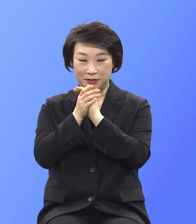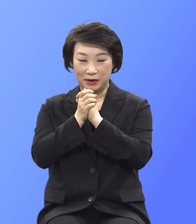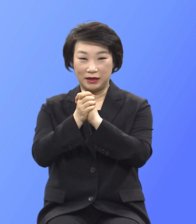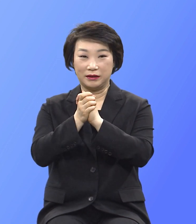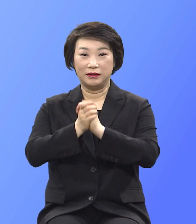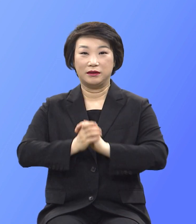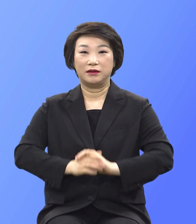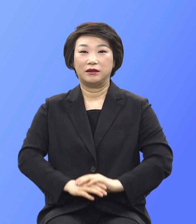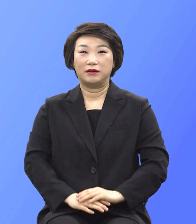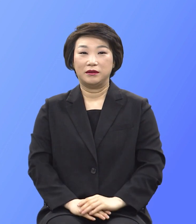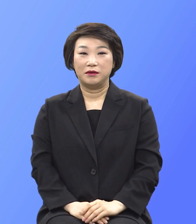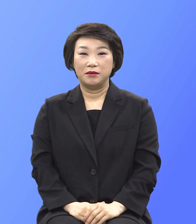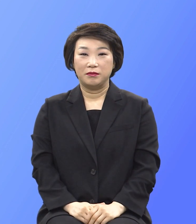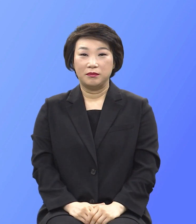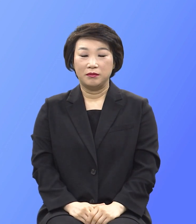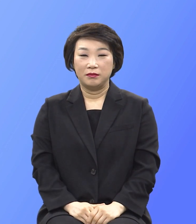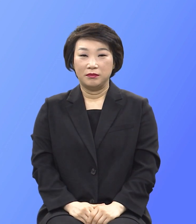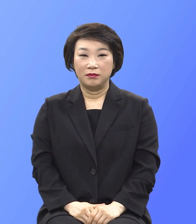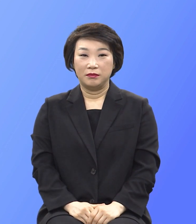살리시리라. 아멘.